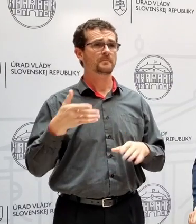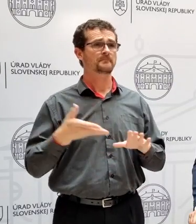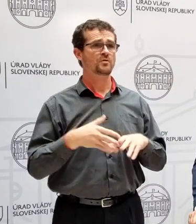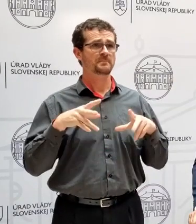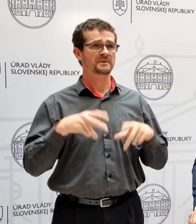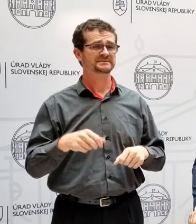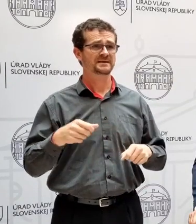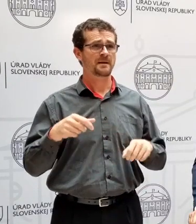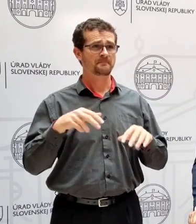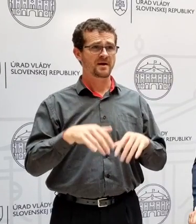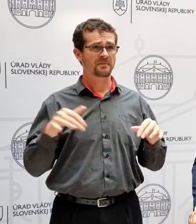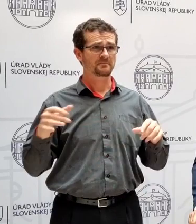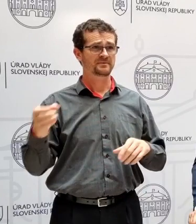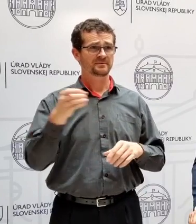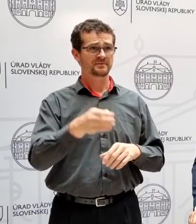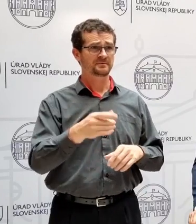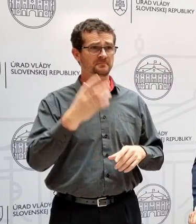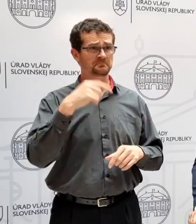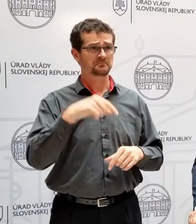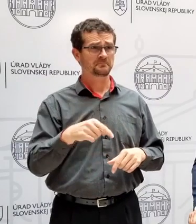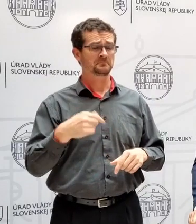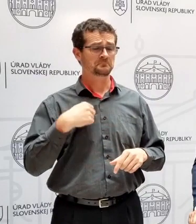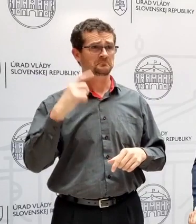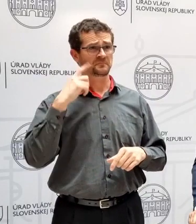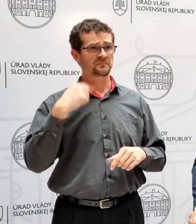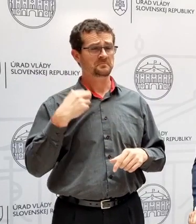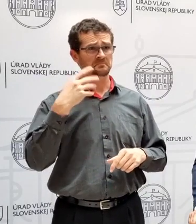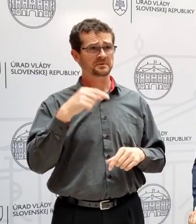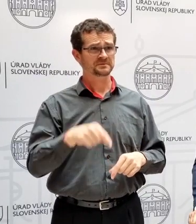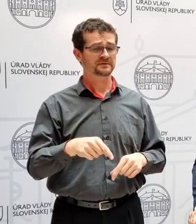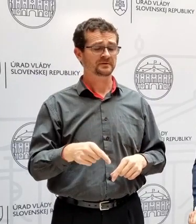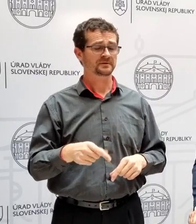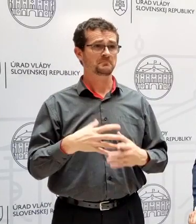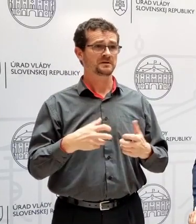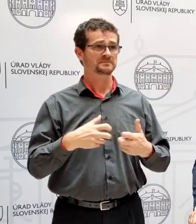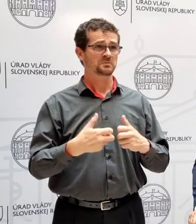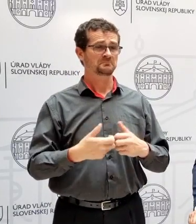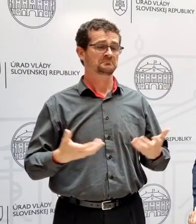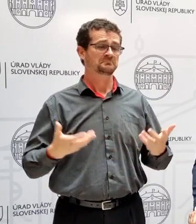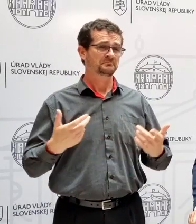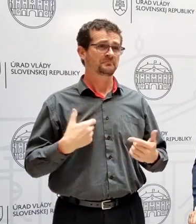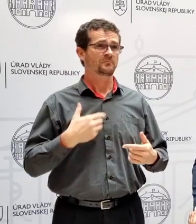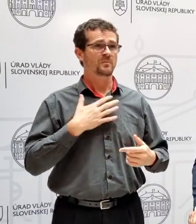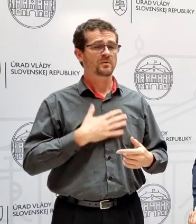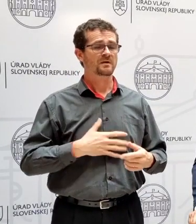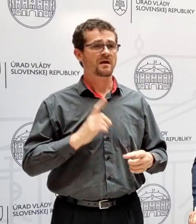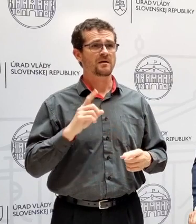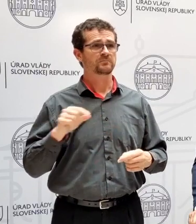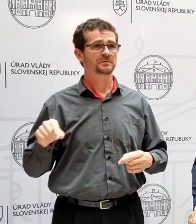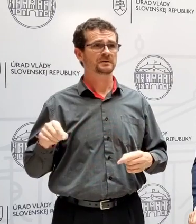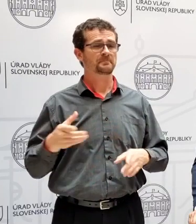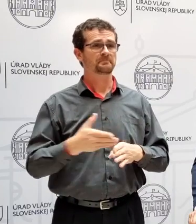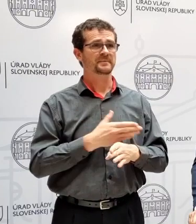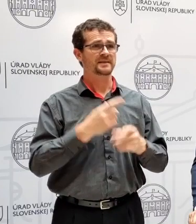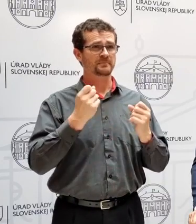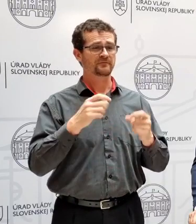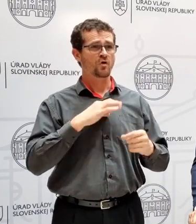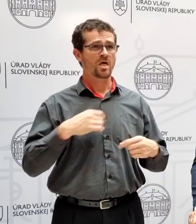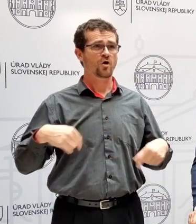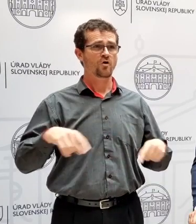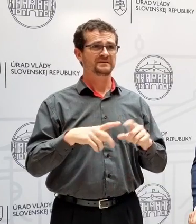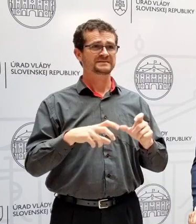podpredsedu parlamentu, toho si tam predstaviť? Ja si osobne viem ho tam predstaviť bez problémov, ale bol by som aj rád, aby aj predtým presvedčil